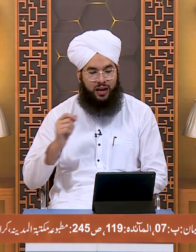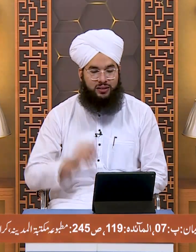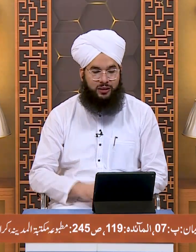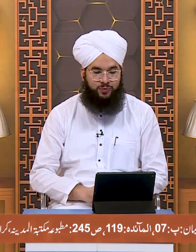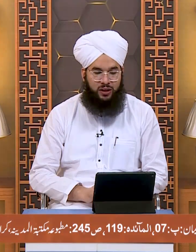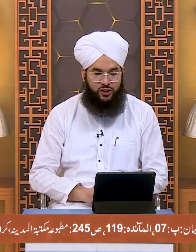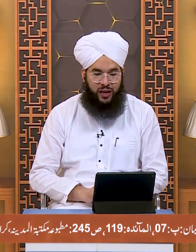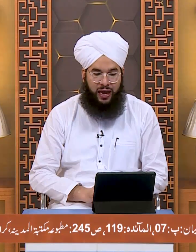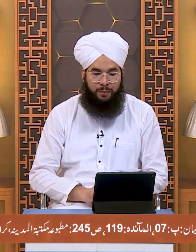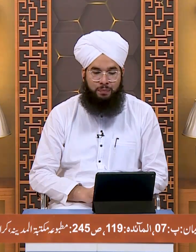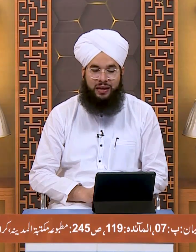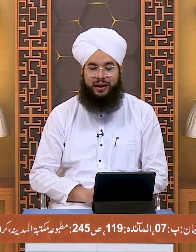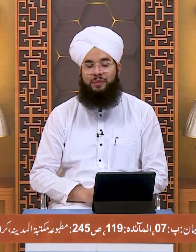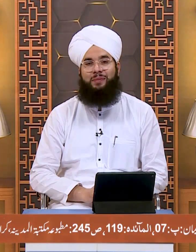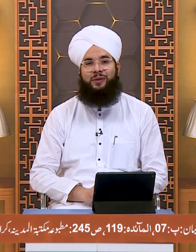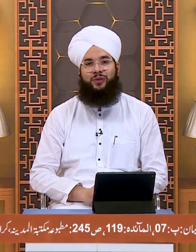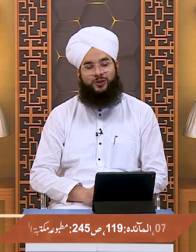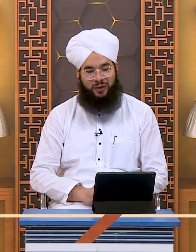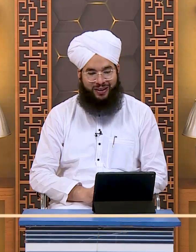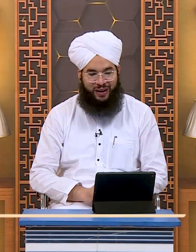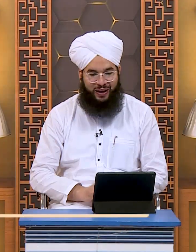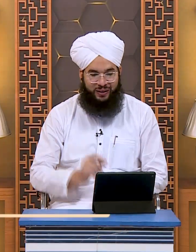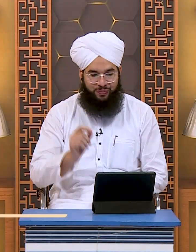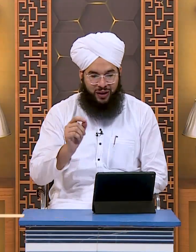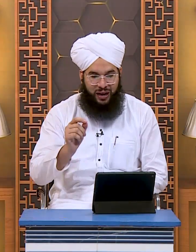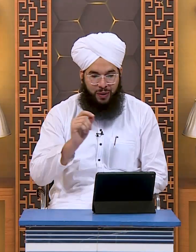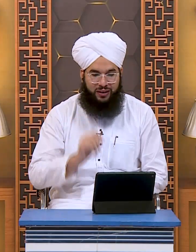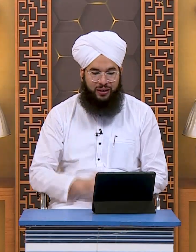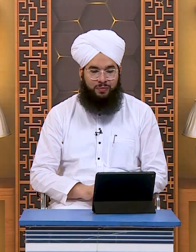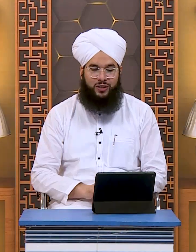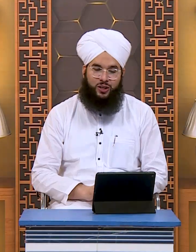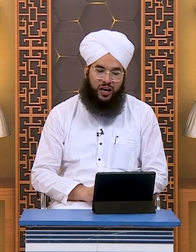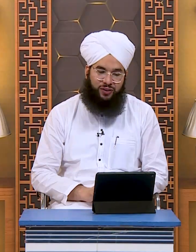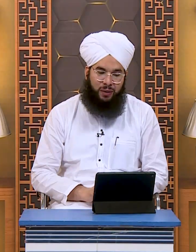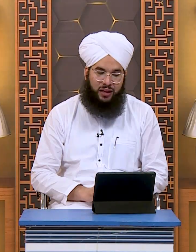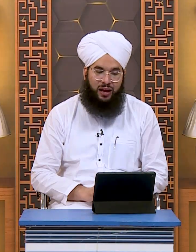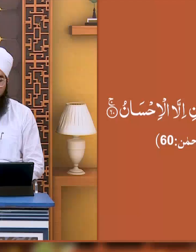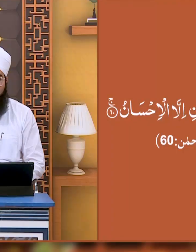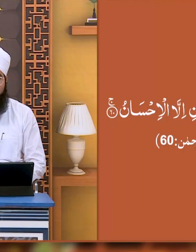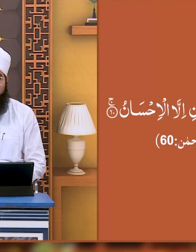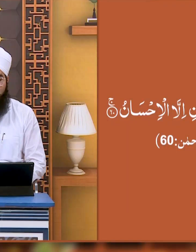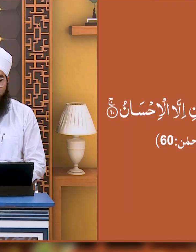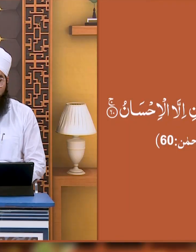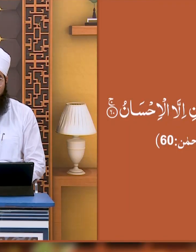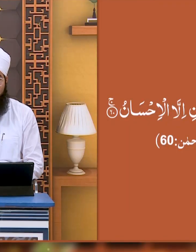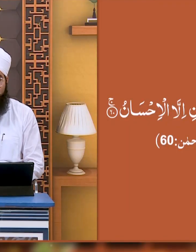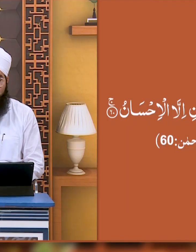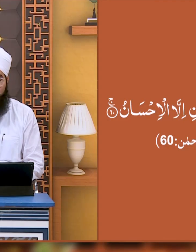راضی، یہ ہے بڑی کامیابی۔ سبحان اللہ۔ اللہ پاک مزید ارشاد فرماتا ہے هل جزاء الاحسان